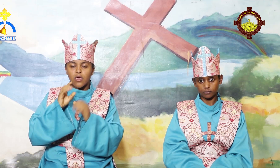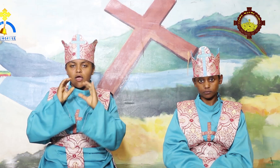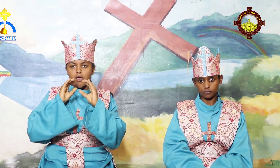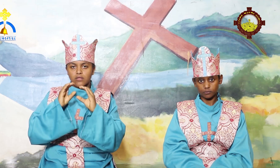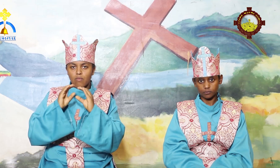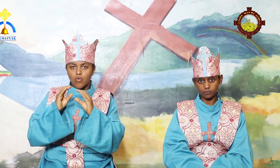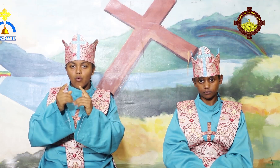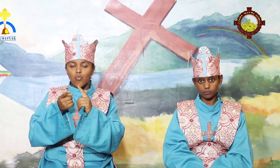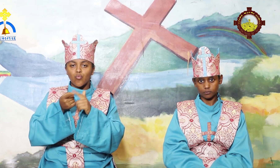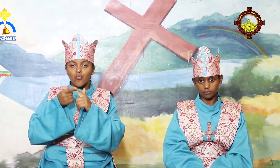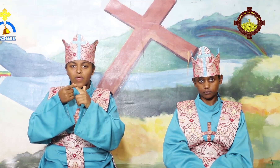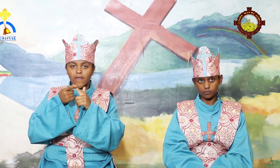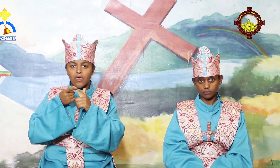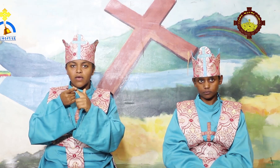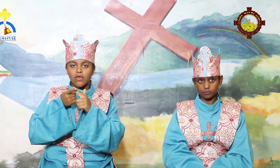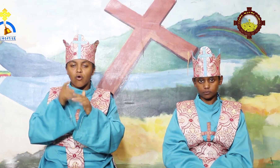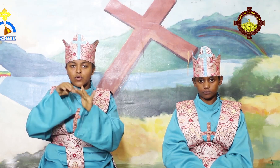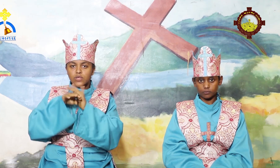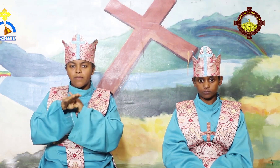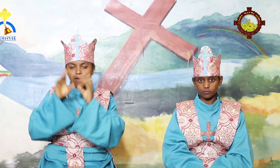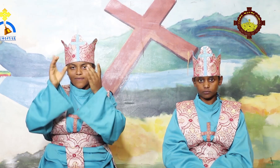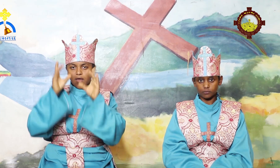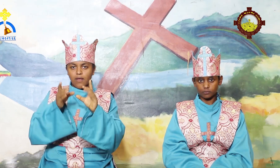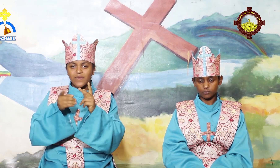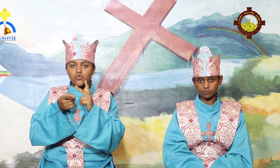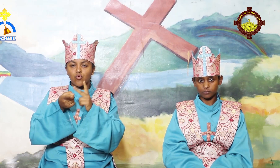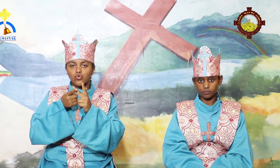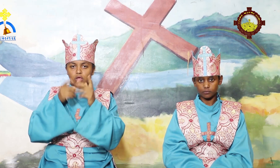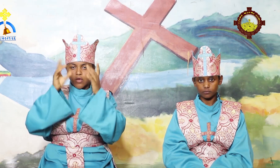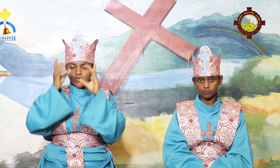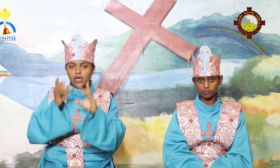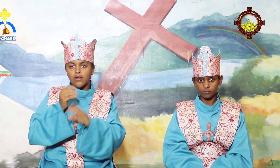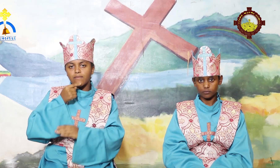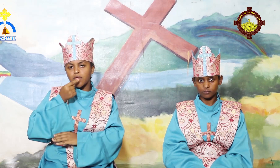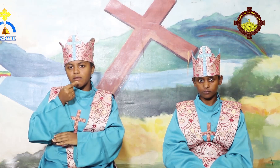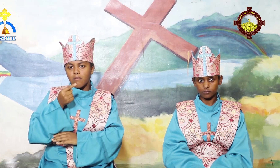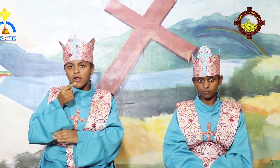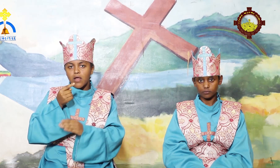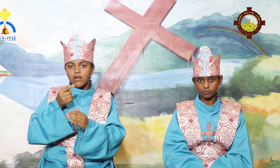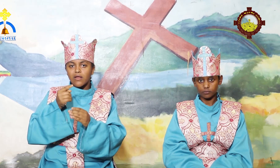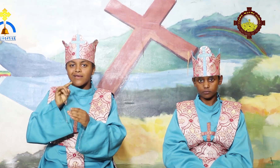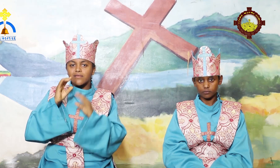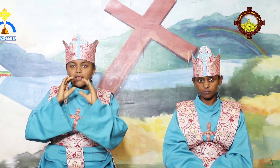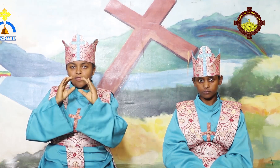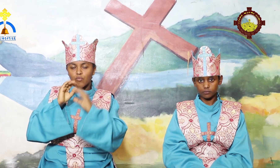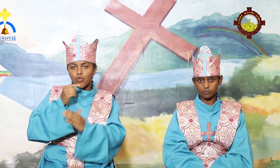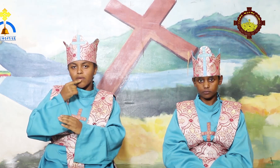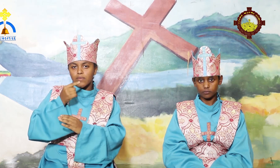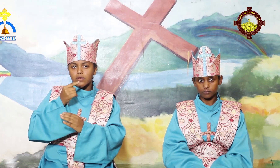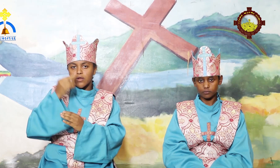ዘአስተምሮ፣ ሁለተኛው ዘበዓተ ክረምት፣ ሶስተኛው ዘክረምት ይባላል። ዘአስተምሮ የምንለው